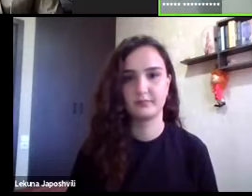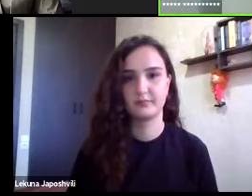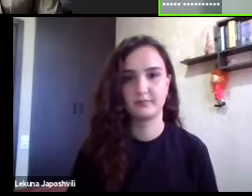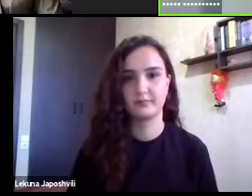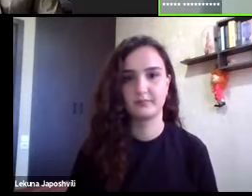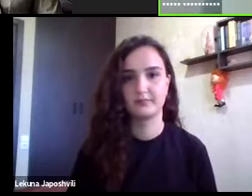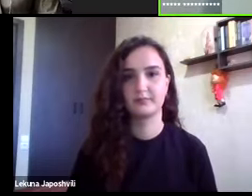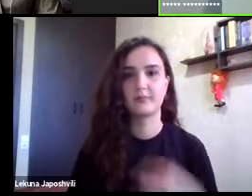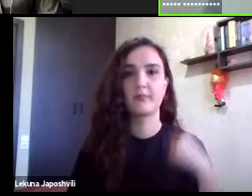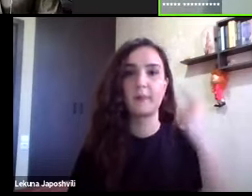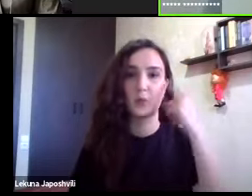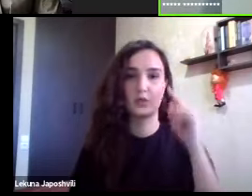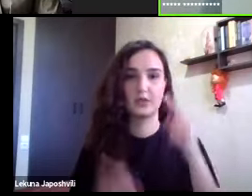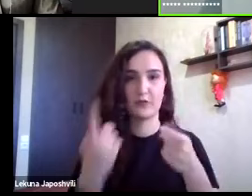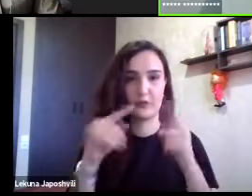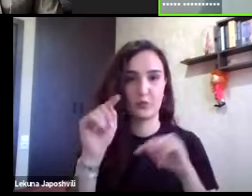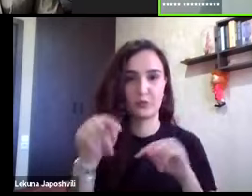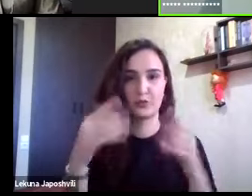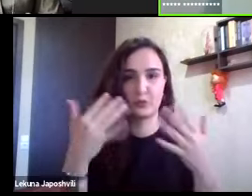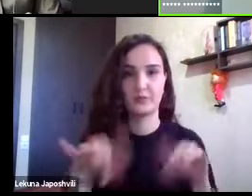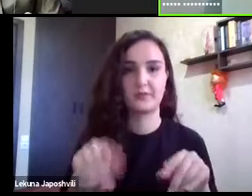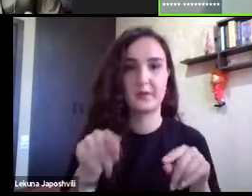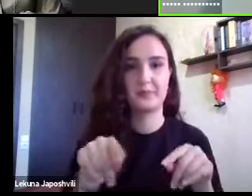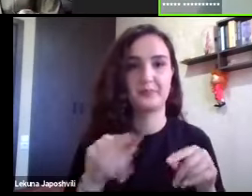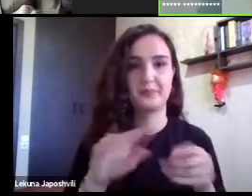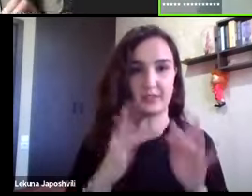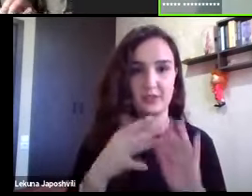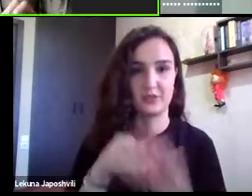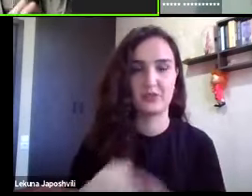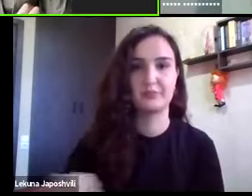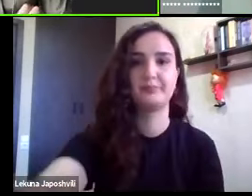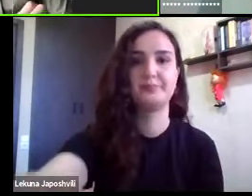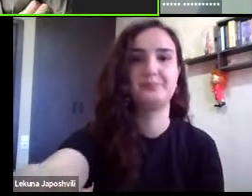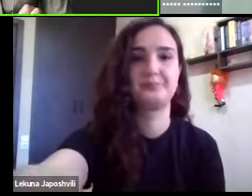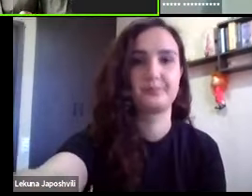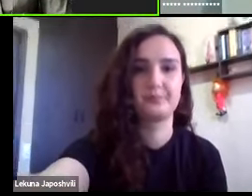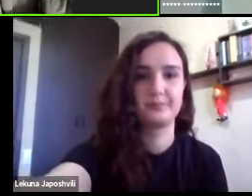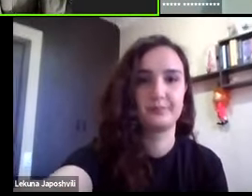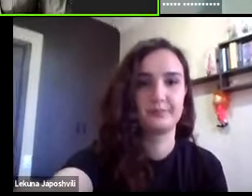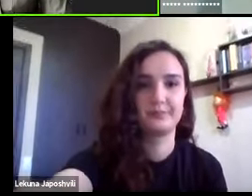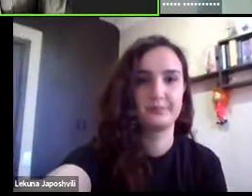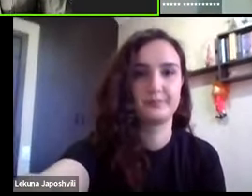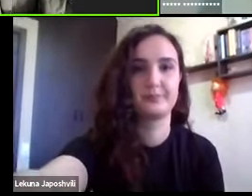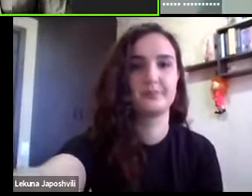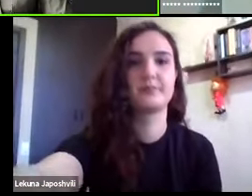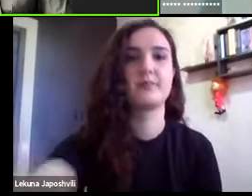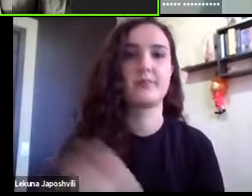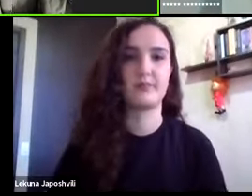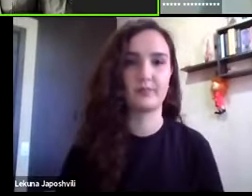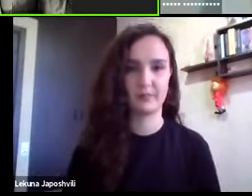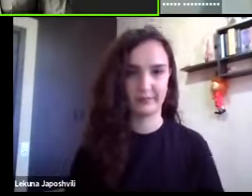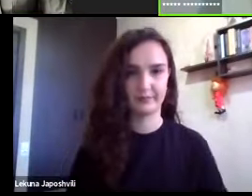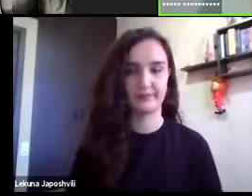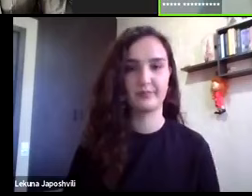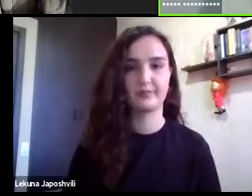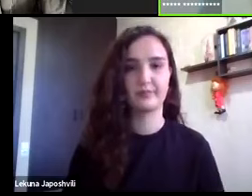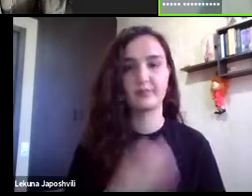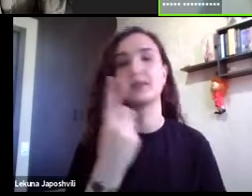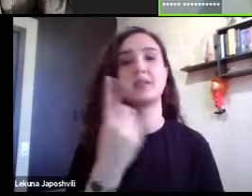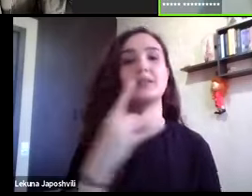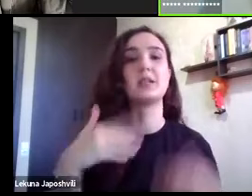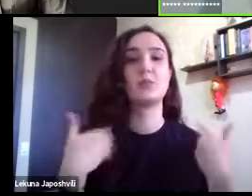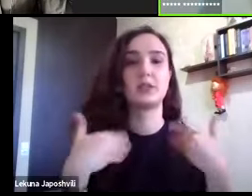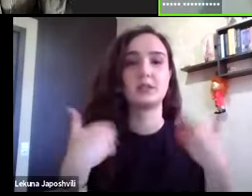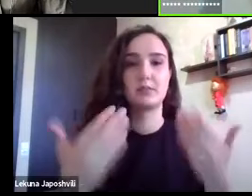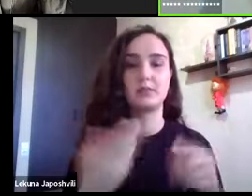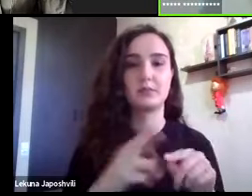Hem goni davrum dit live şey. Ja. Ისევე თერში ვართ. გავიხსენე. კიდევ ერთხელ